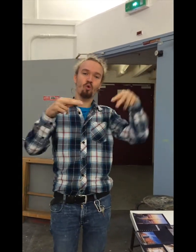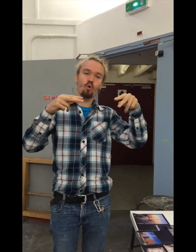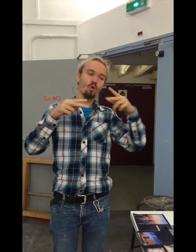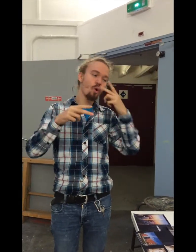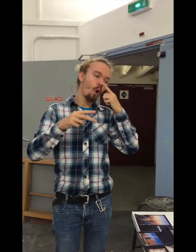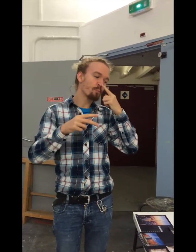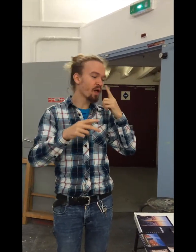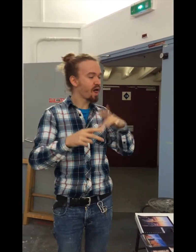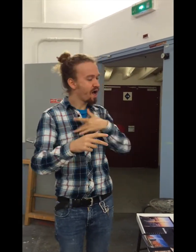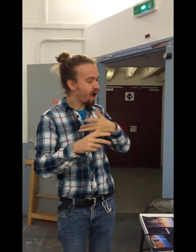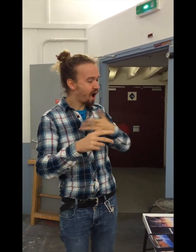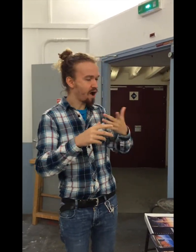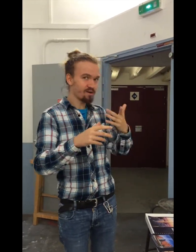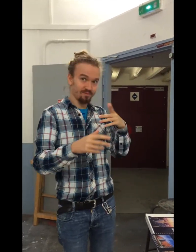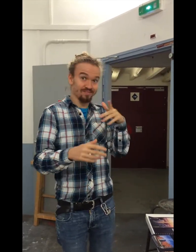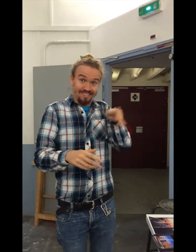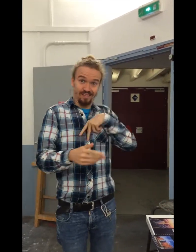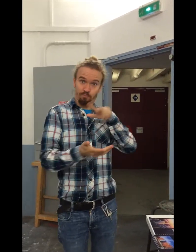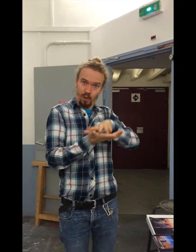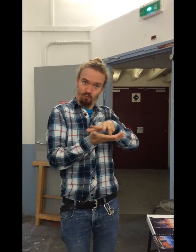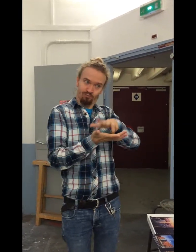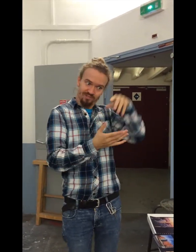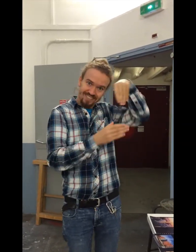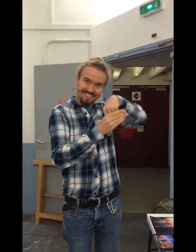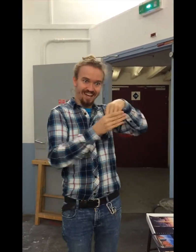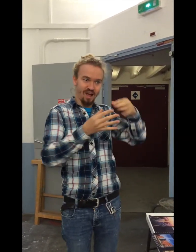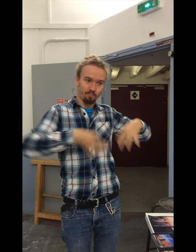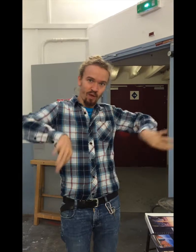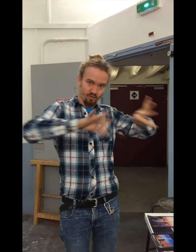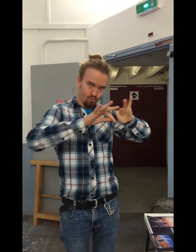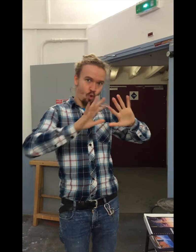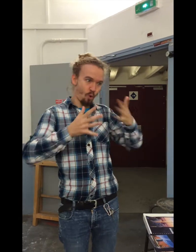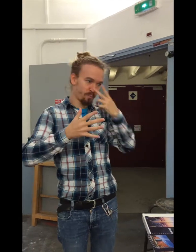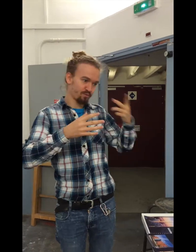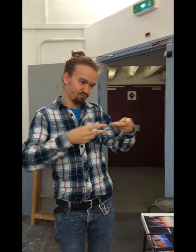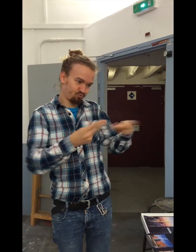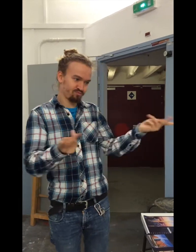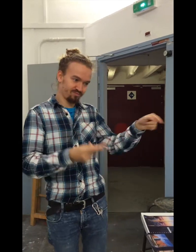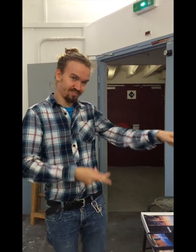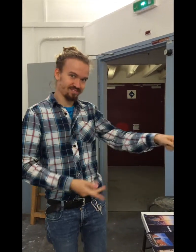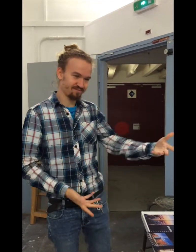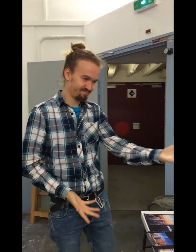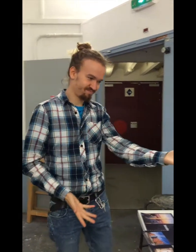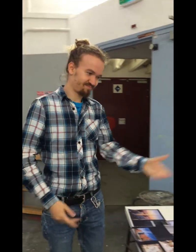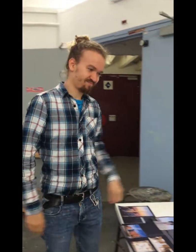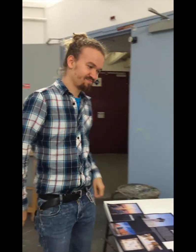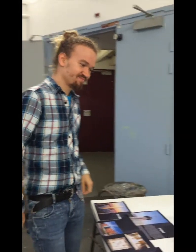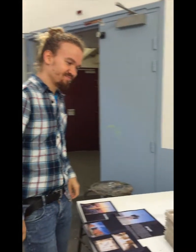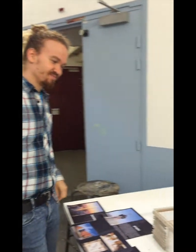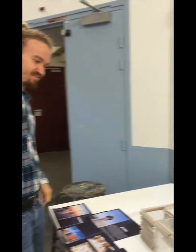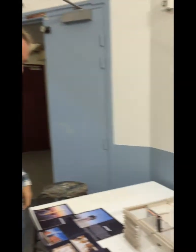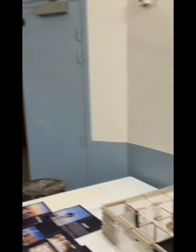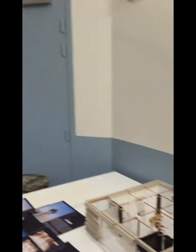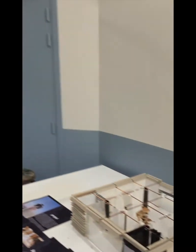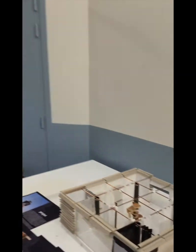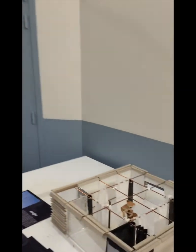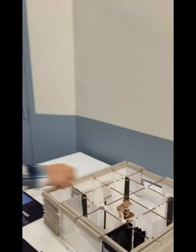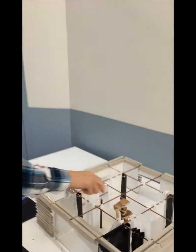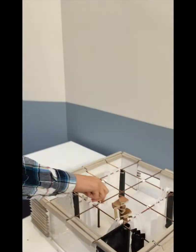Et les professeurs nous ont demandé de créer en fait un appartement, des maquettes beaucoup plus précises, beaucoup plus lourdes. C'est ce que je vous présente maintenant.